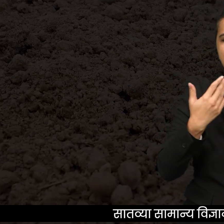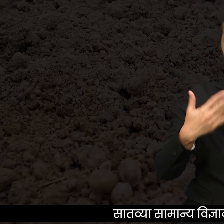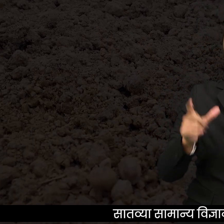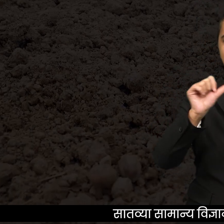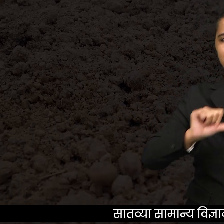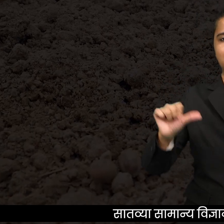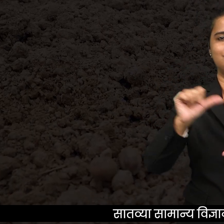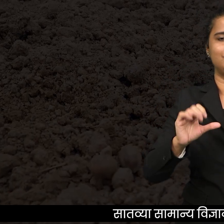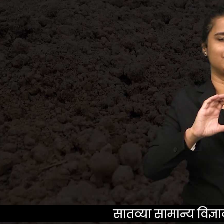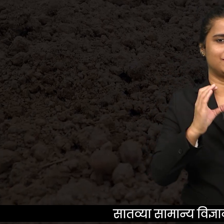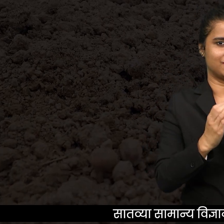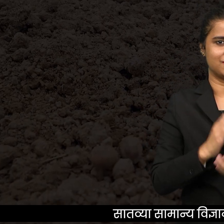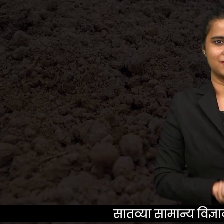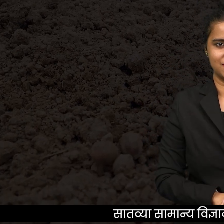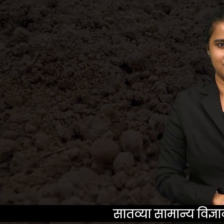आहे.